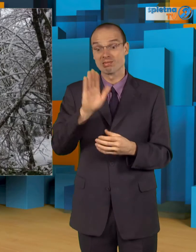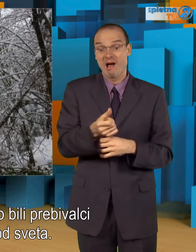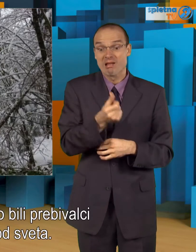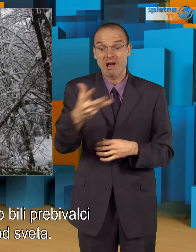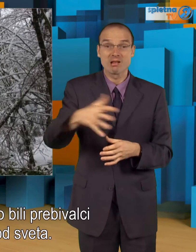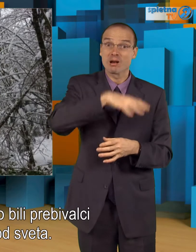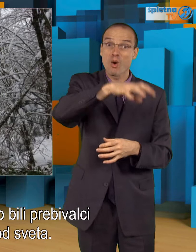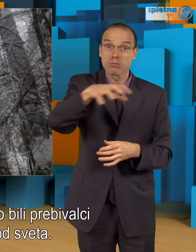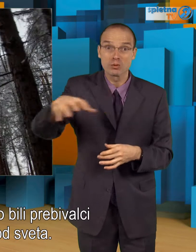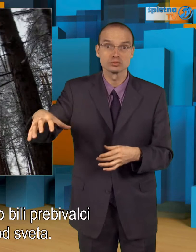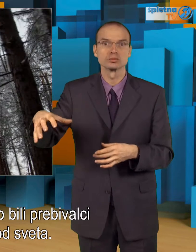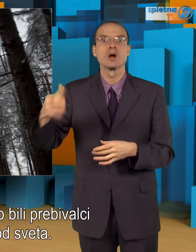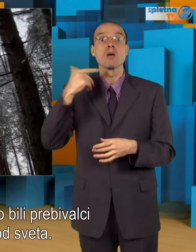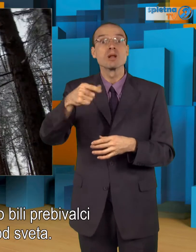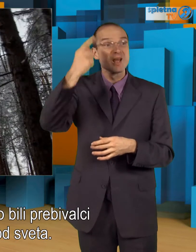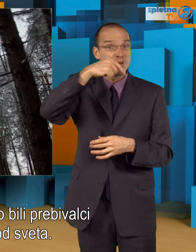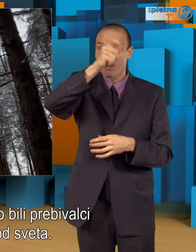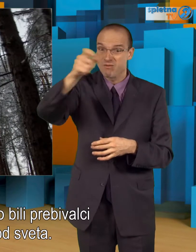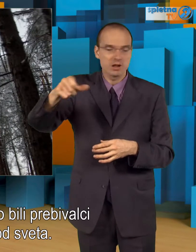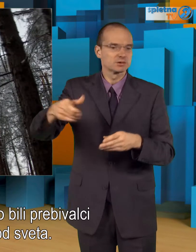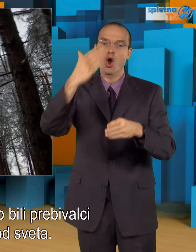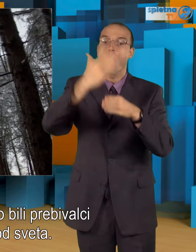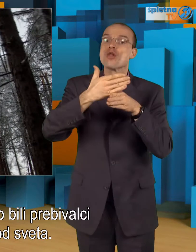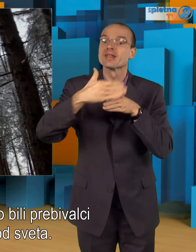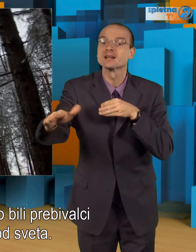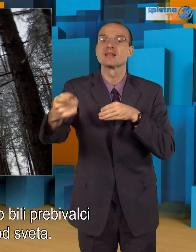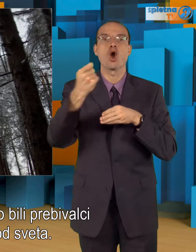nekaterih območjih so bili prebivalci povsem odrezani od sveta.